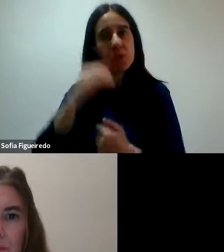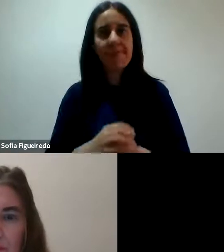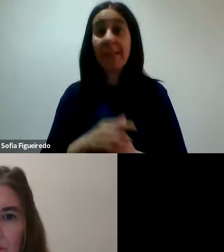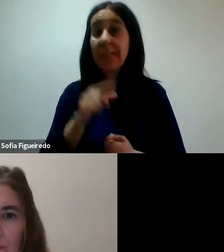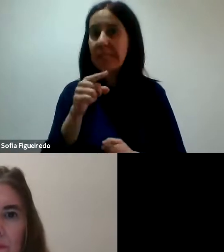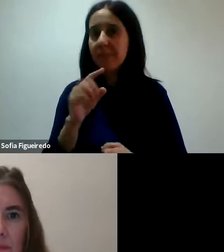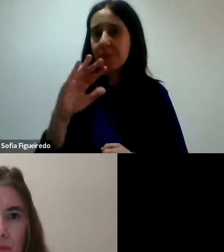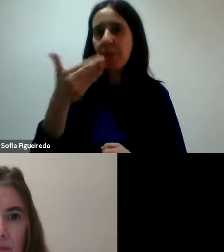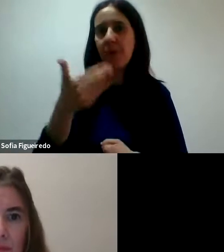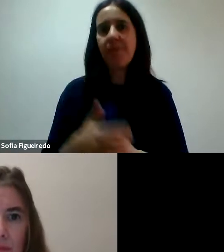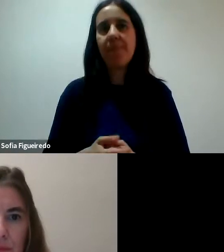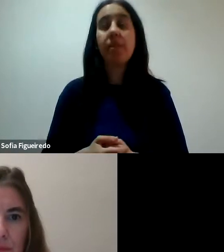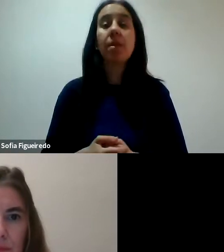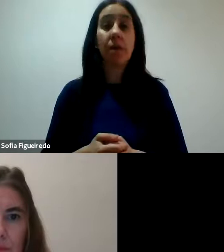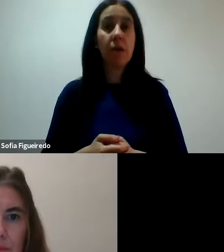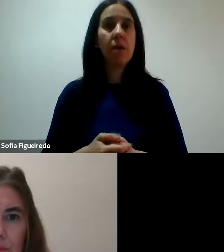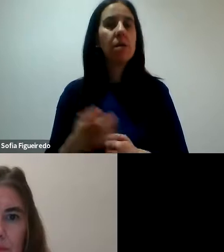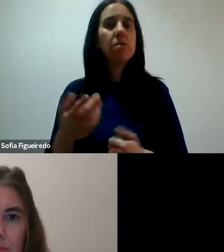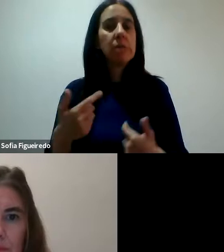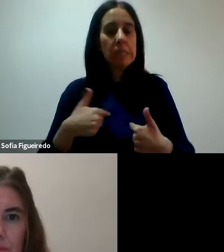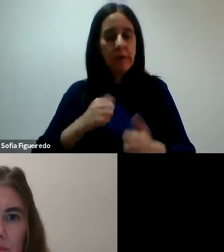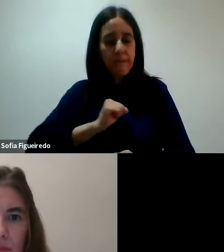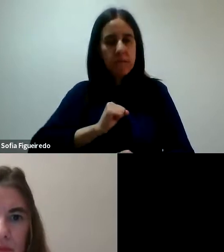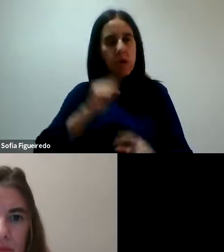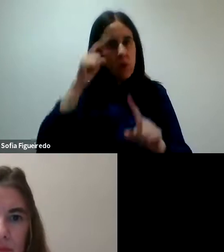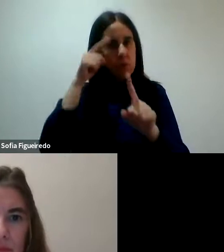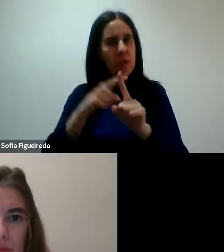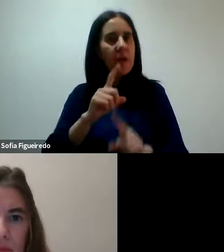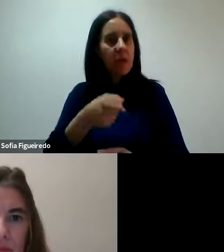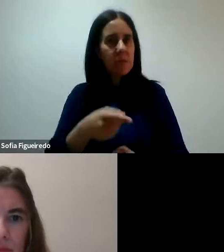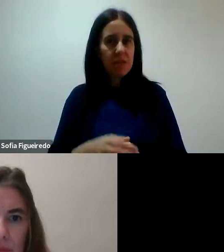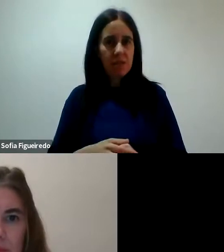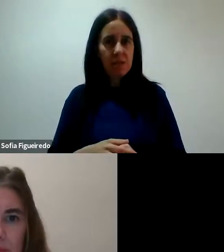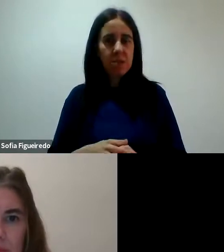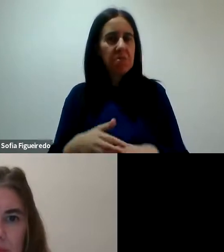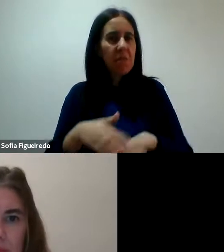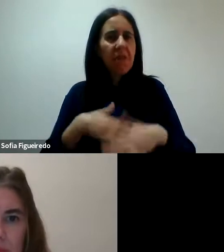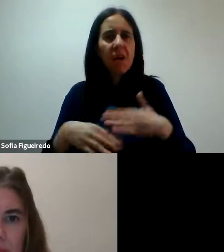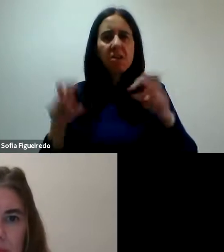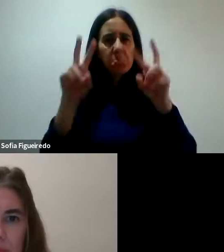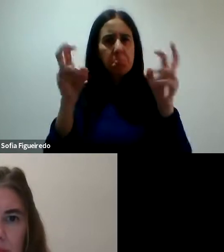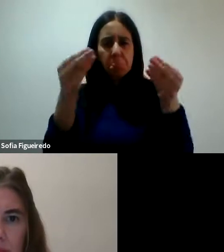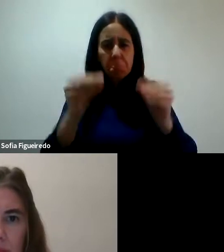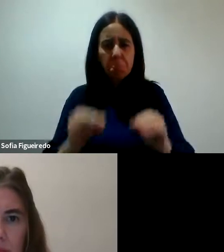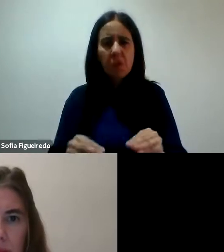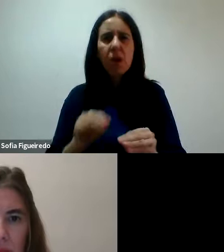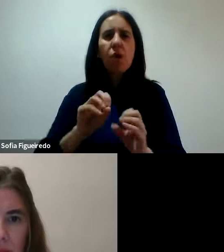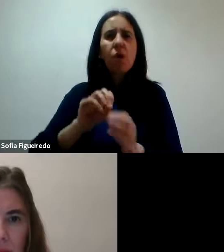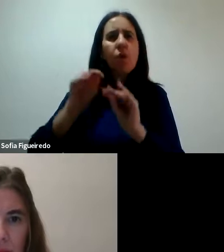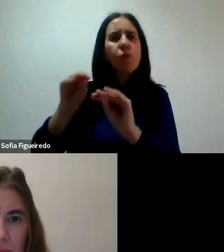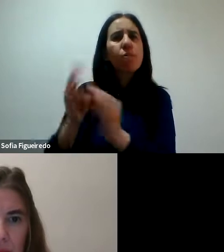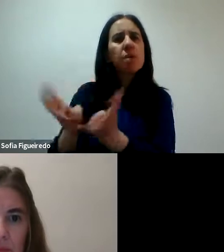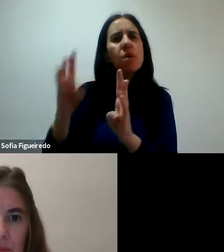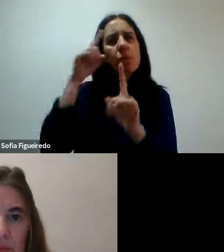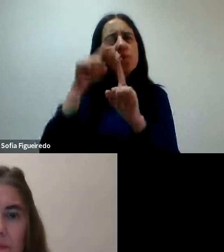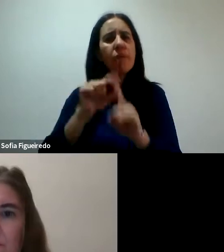passo, que é qual é o objetivo que eu tenho ao estar a fazer um determinado conteúdo formativo, por exemplo. O que é que eu quero atingir? Quais são os objetivos?